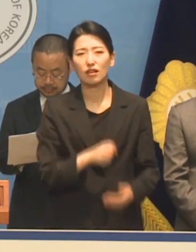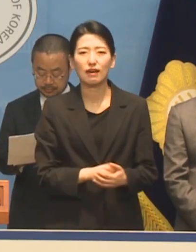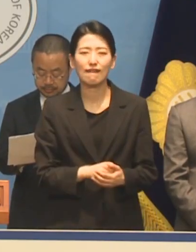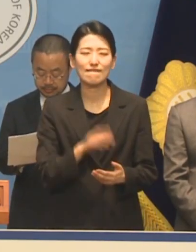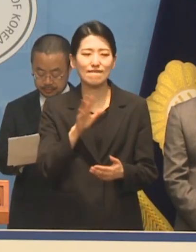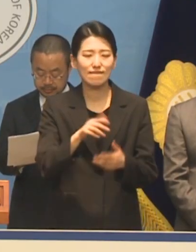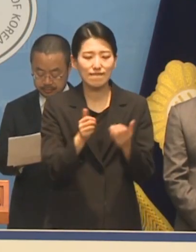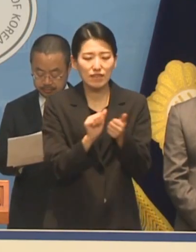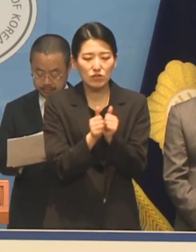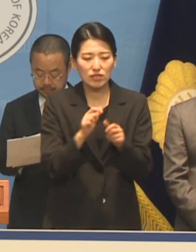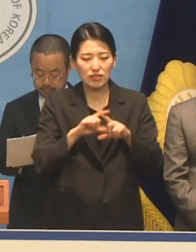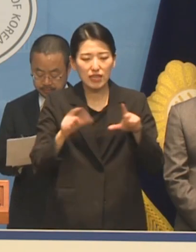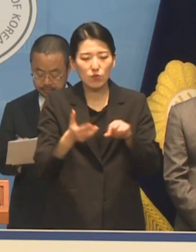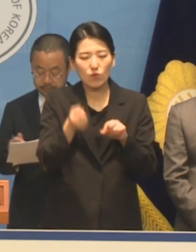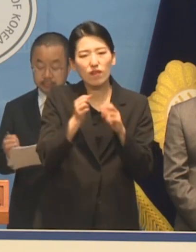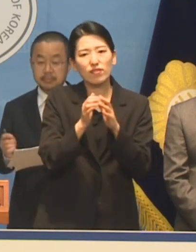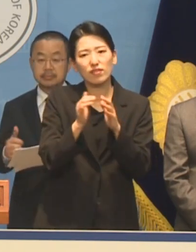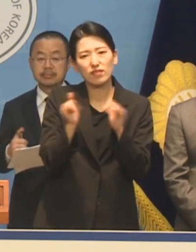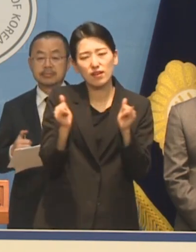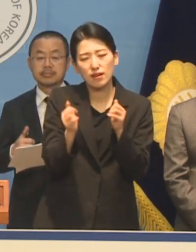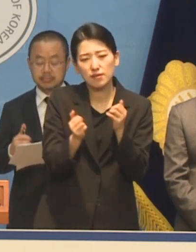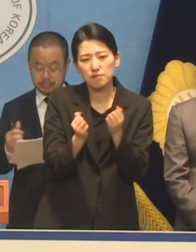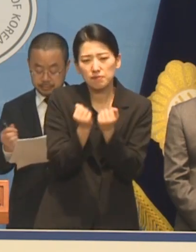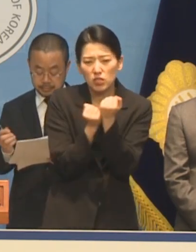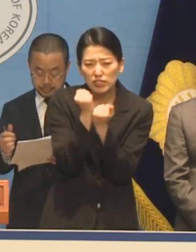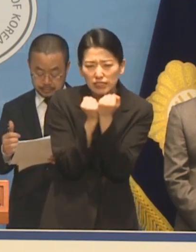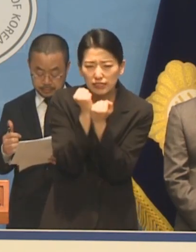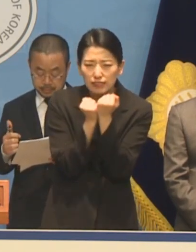설득 과정도 남아 있습니다.